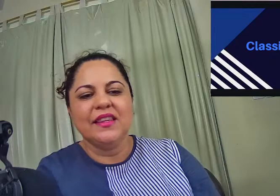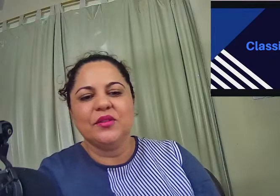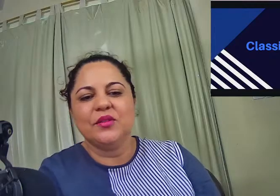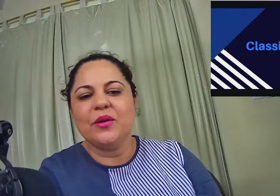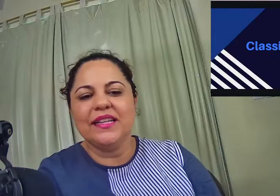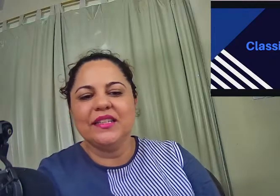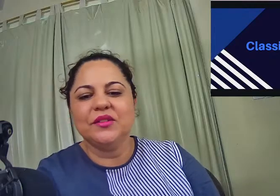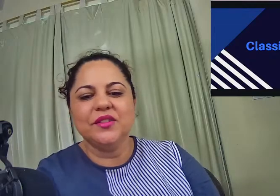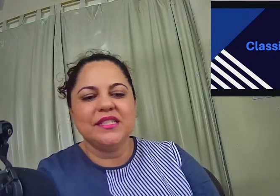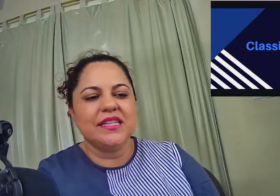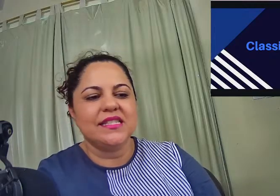estou aguardando vocês.